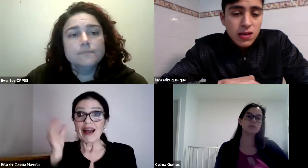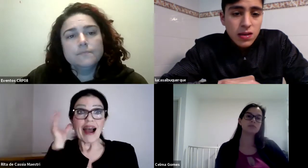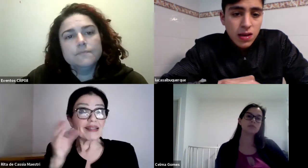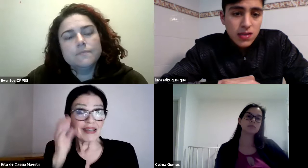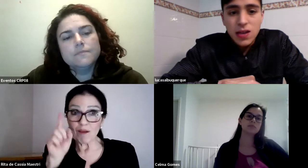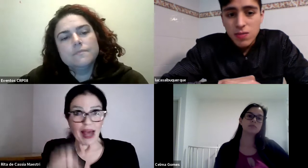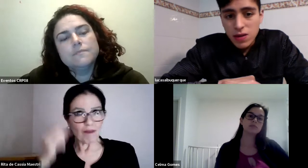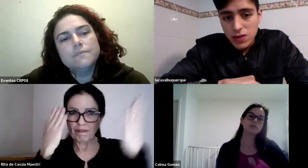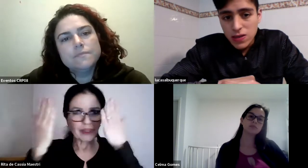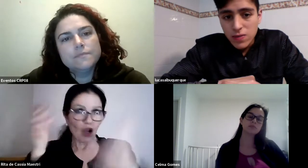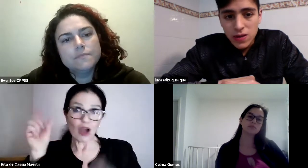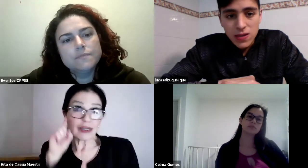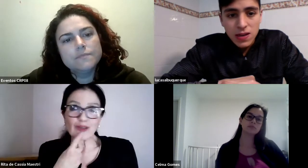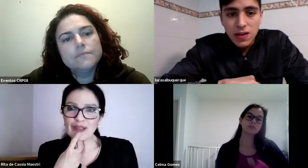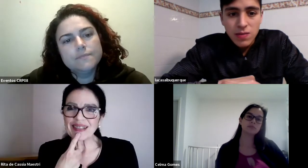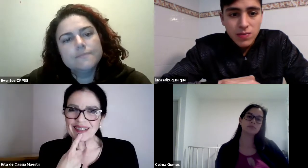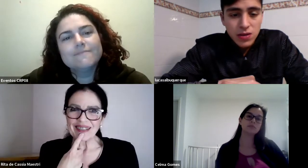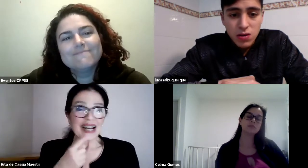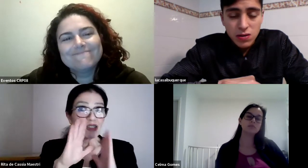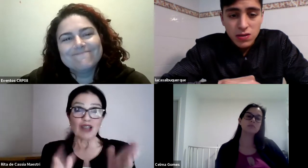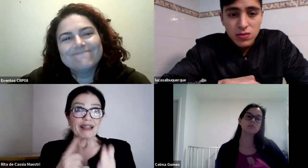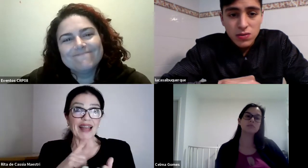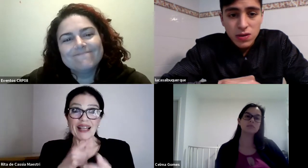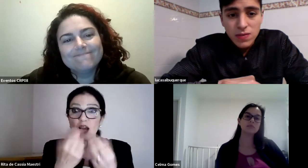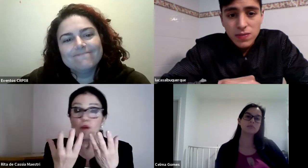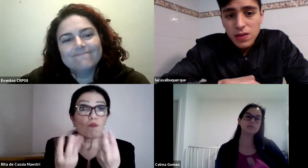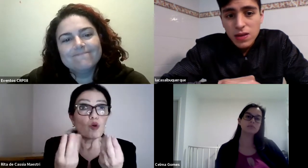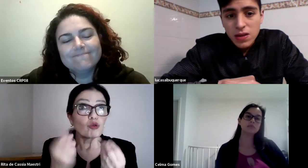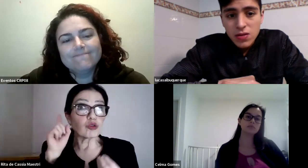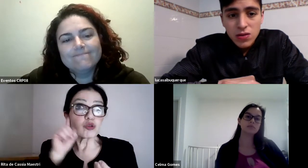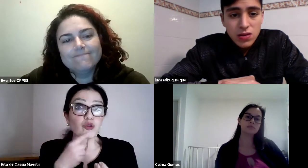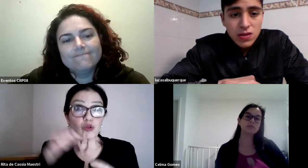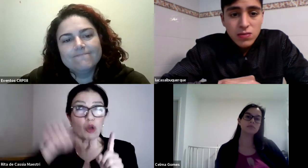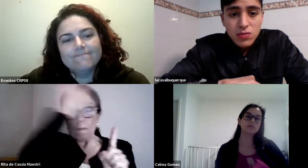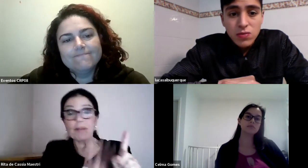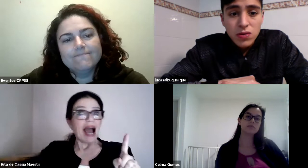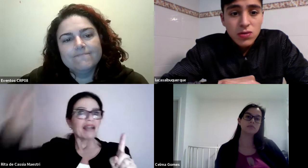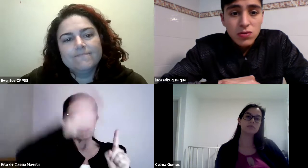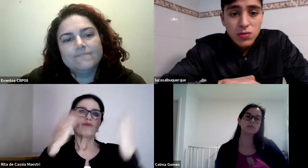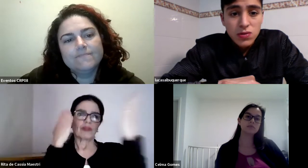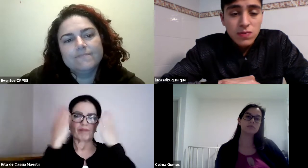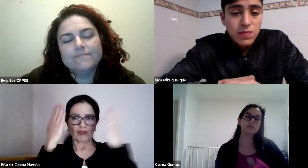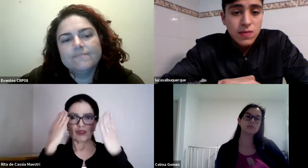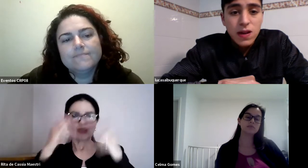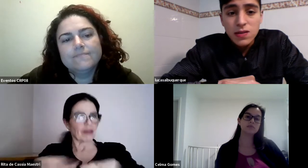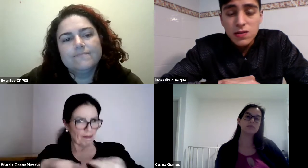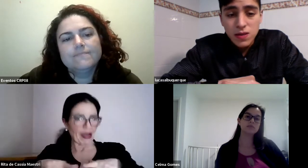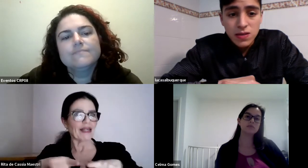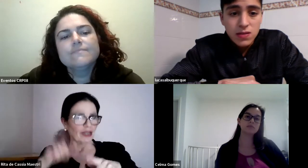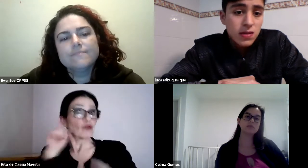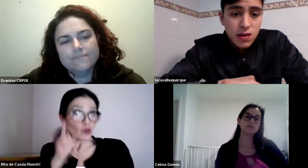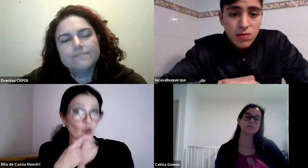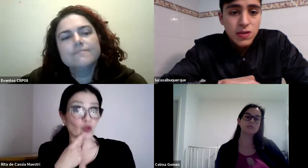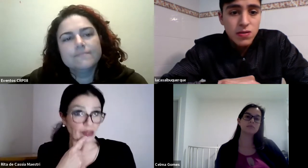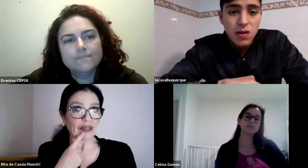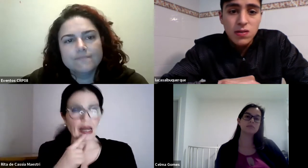e a Selma é um exemplo que está aqui, é uma psicóloga surda, E hoje nós temos muitos surdos espalhados no Brasil